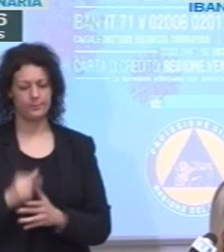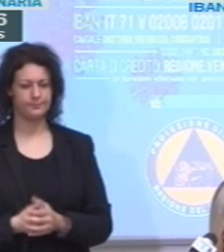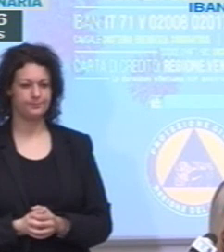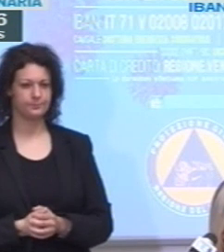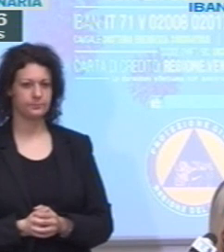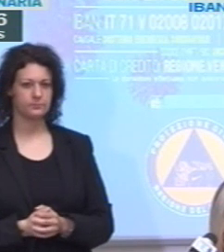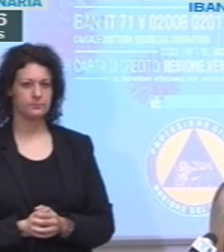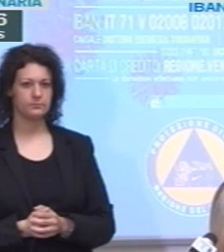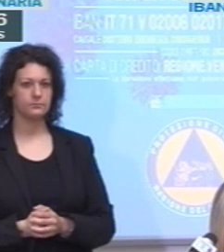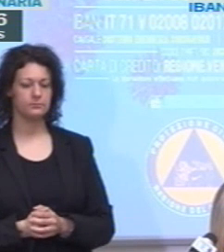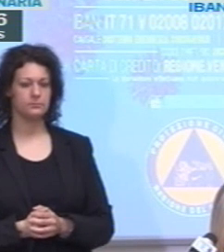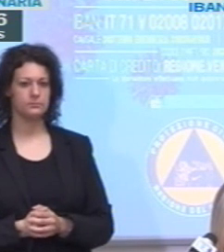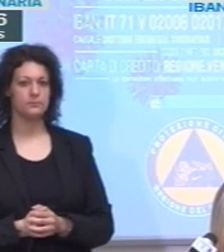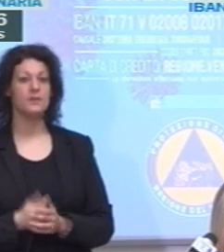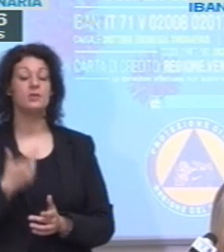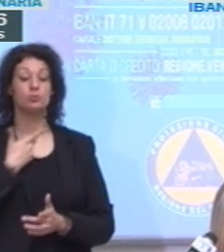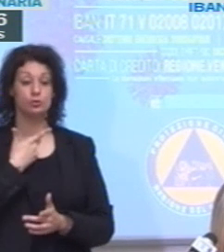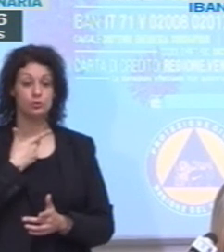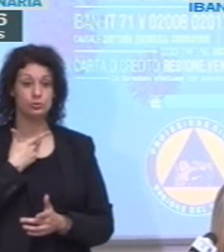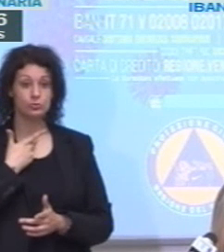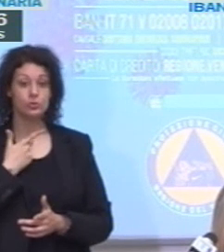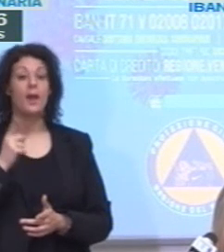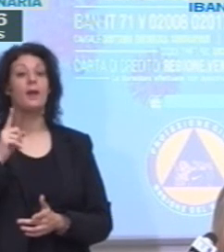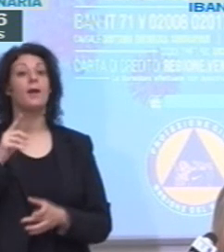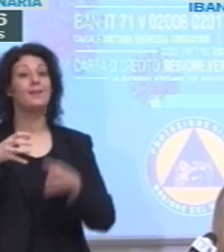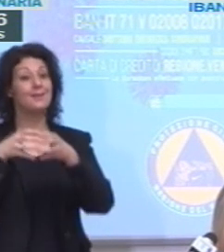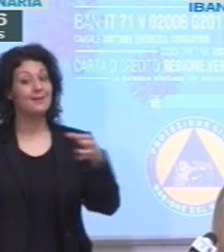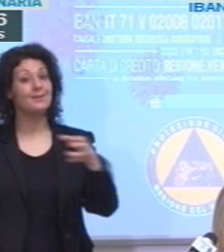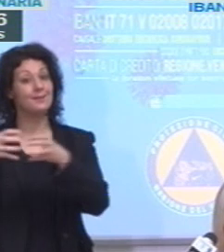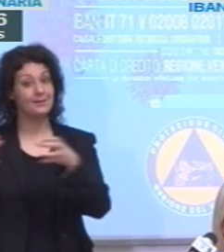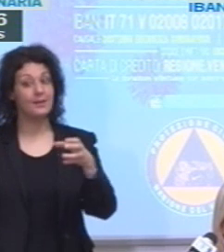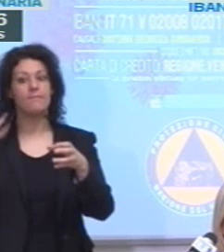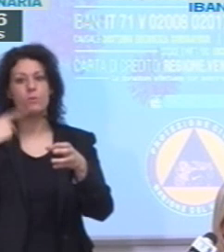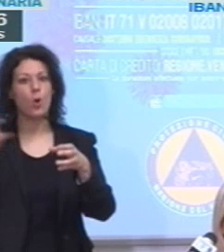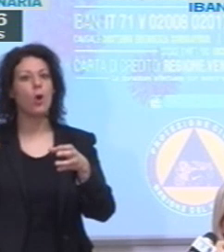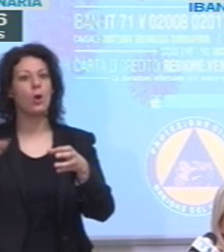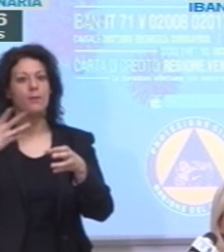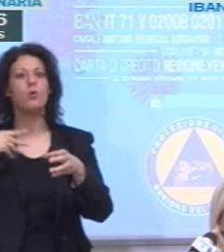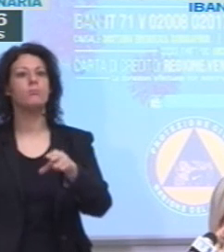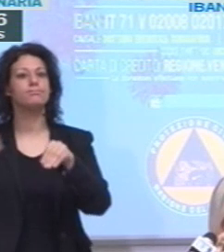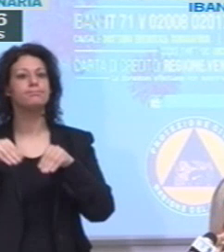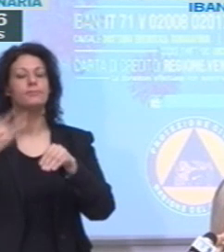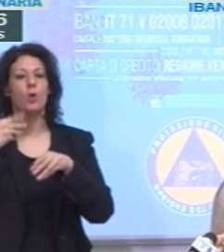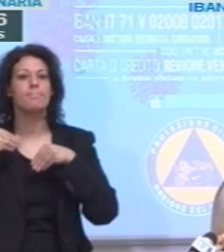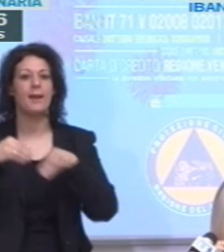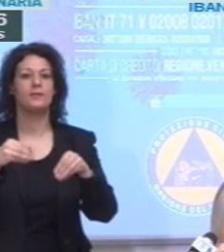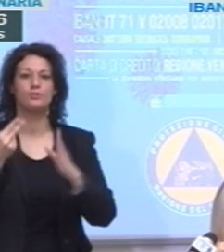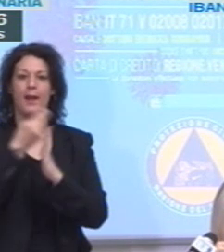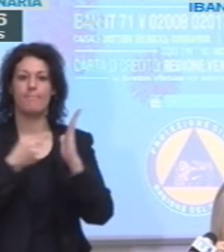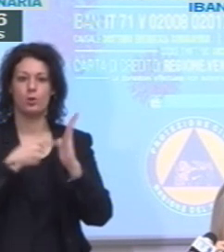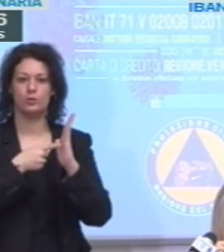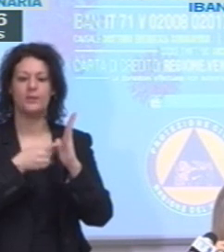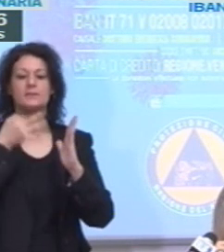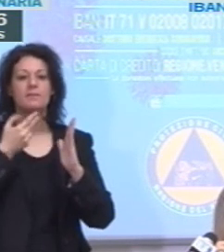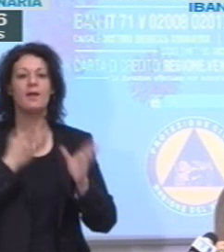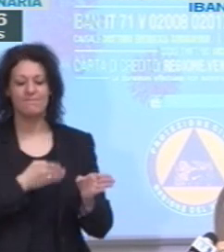Varato dalla Regione del Veneto il manuale per la riapertura delle attività produttive e inviato a tutte le parti sociali, è l'equivalente del